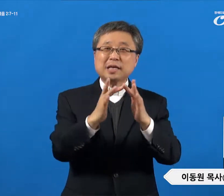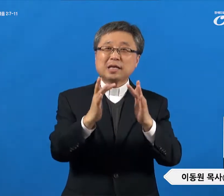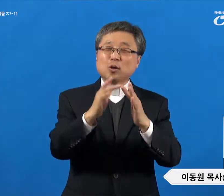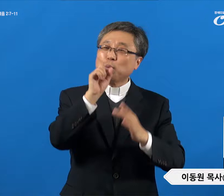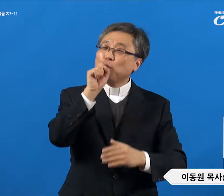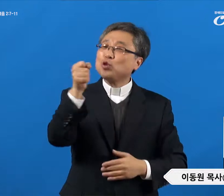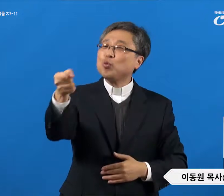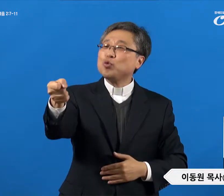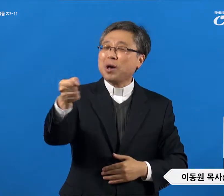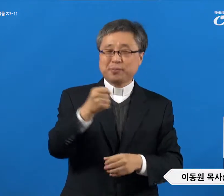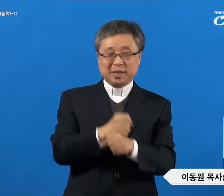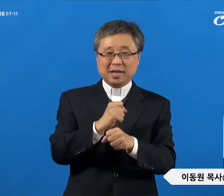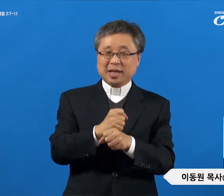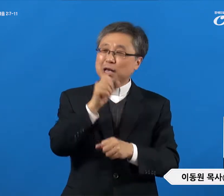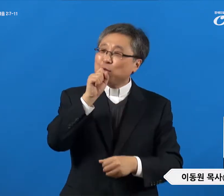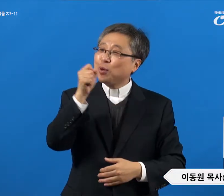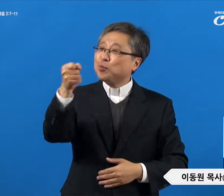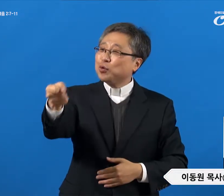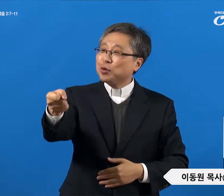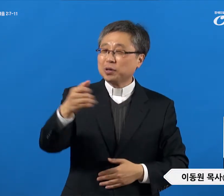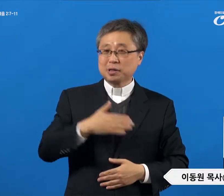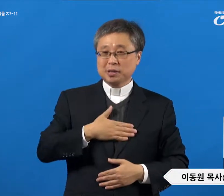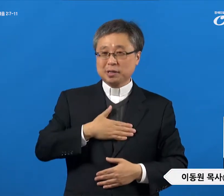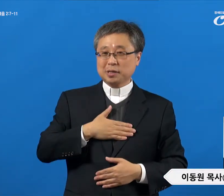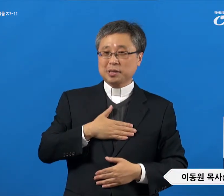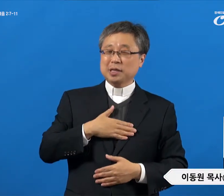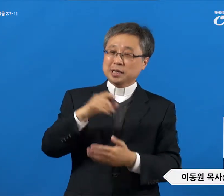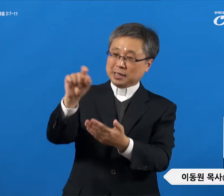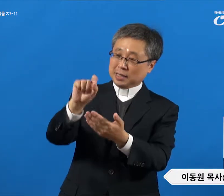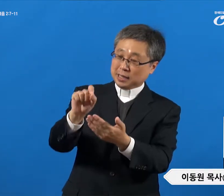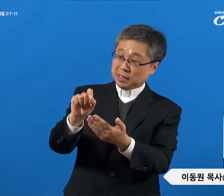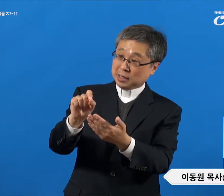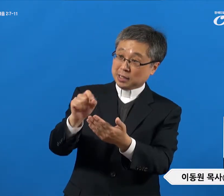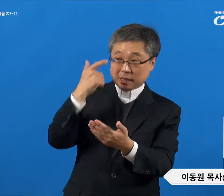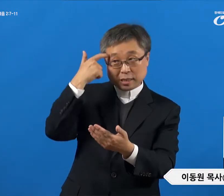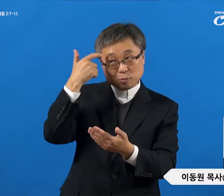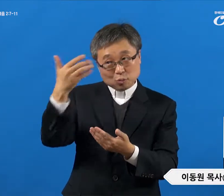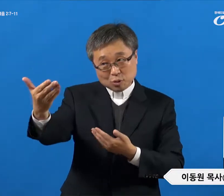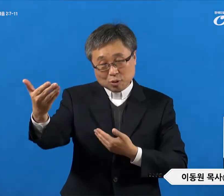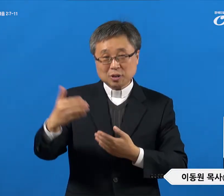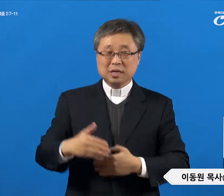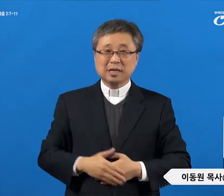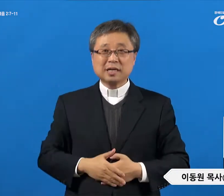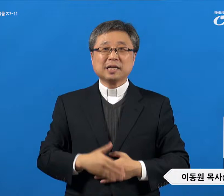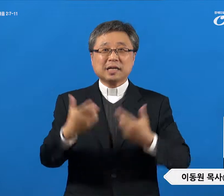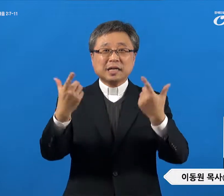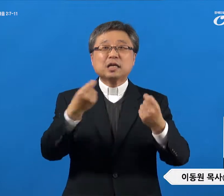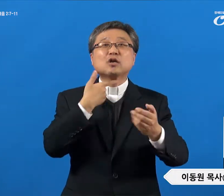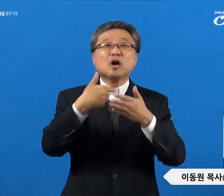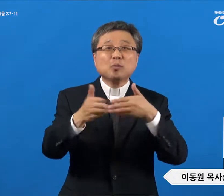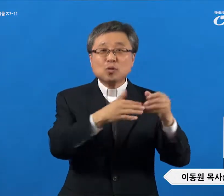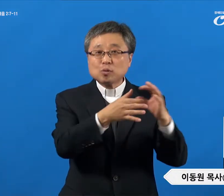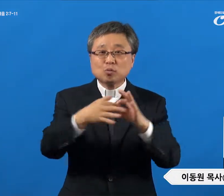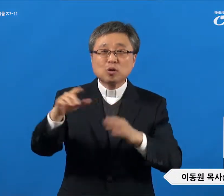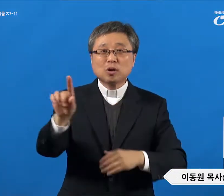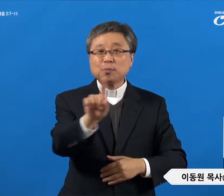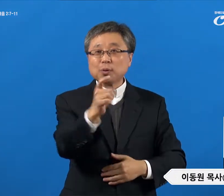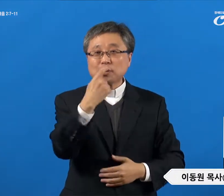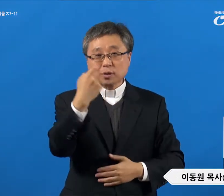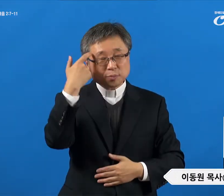담임 목사님의 기자가 물었던 질문에 대답해요. 자, 이 경험을 통해서 뭘 배우셨습니까?